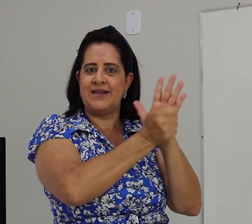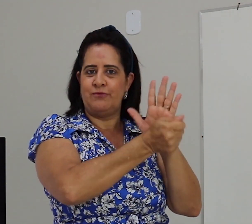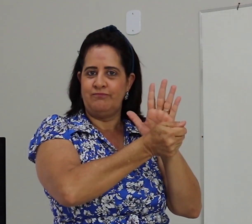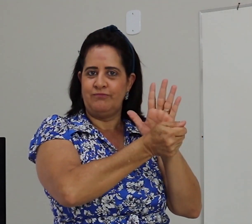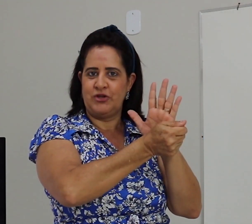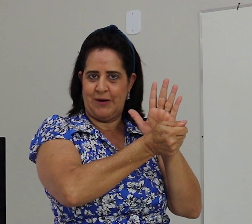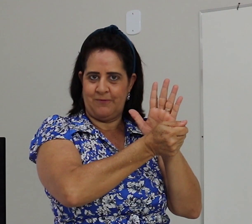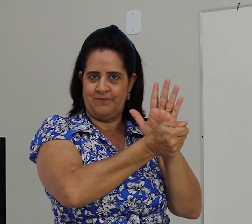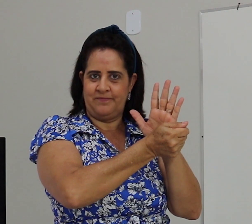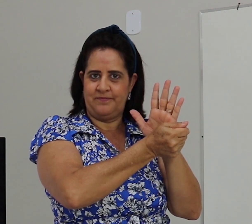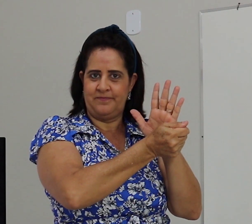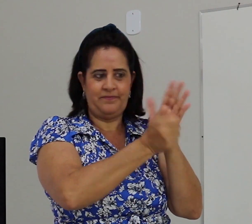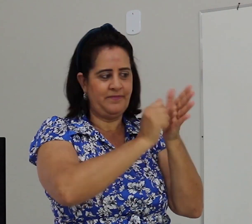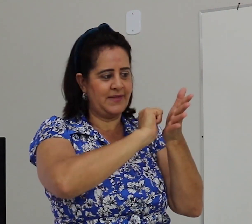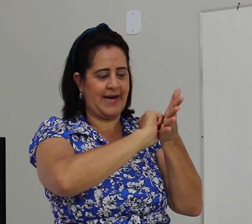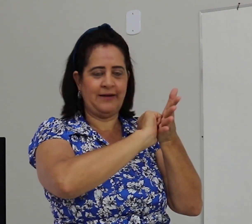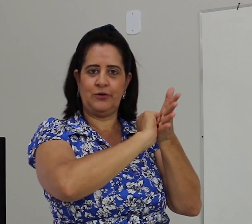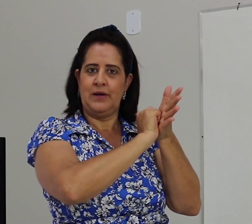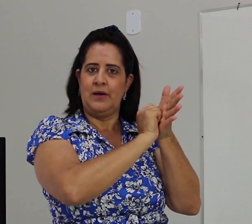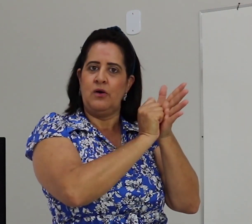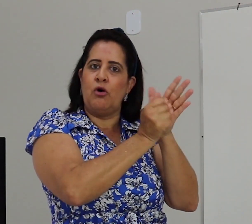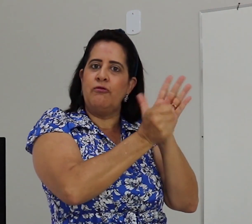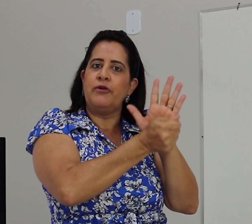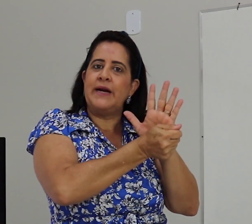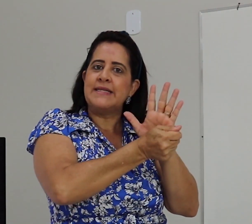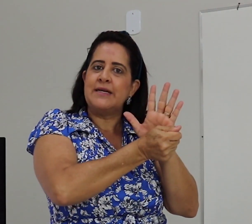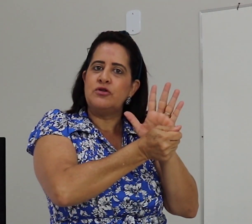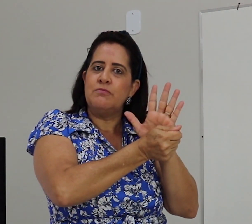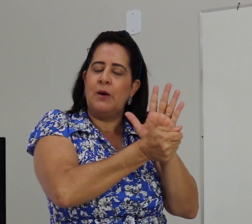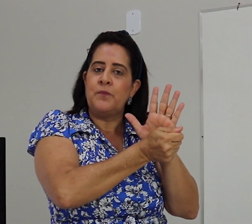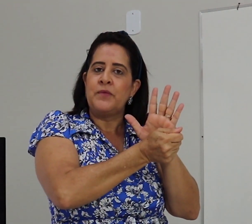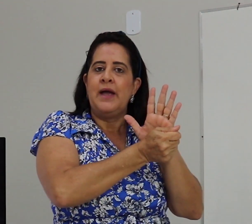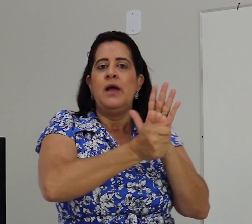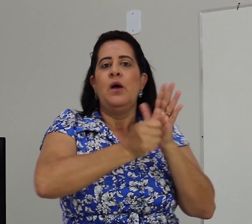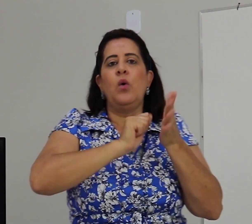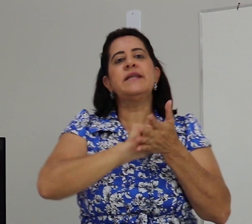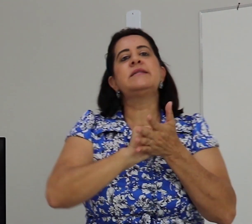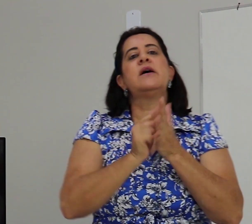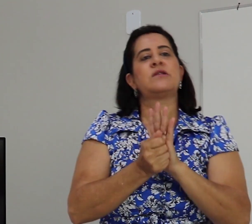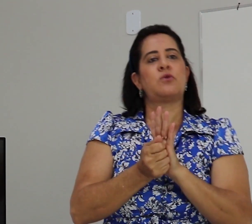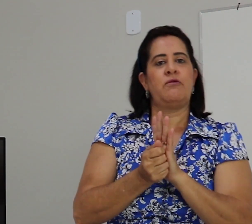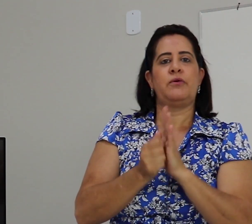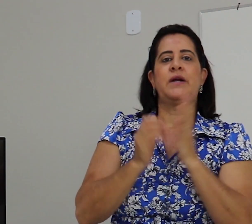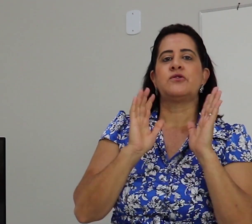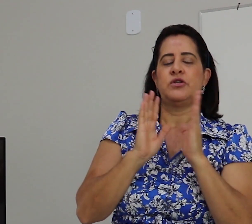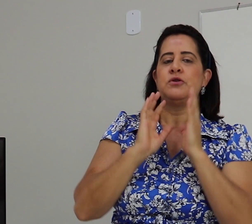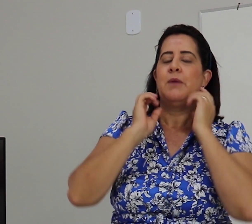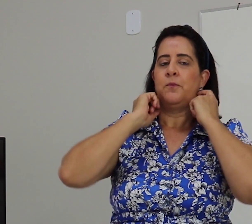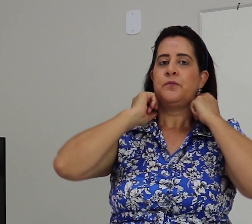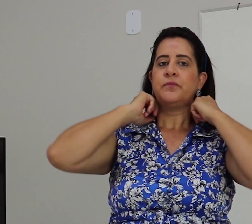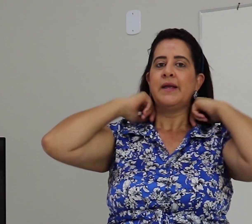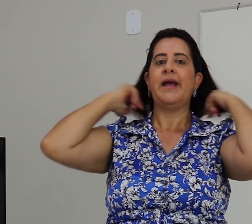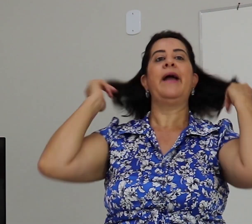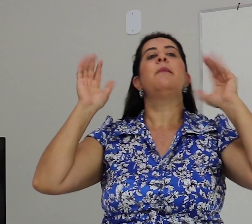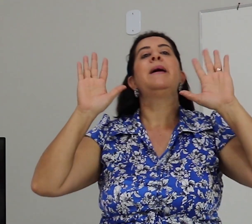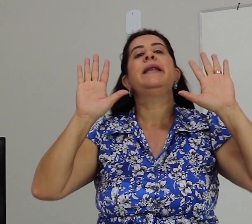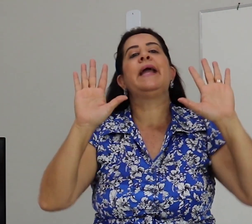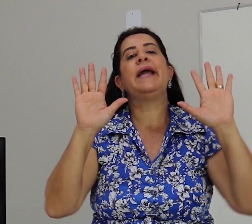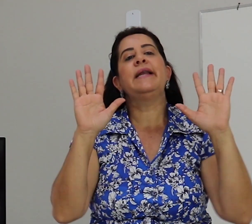configuração de mão, certo? Configuração de mão. O que são as configurações de mão? É a maneira